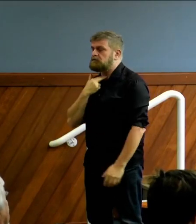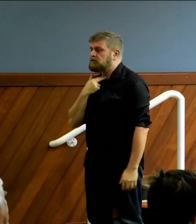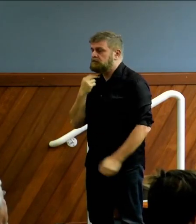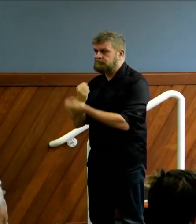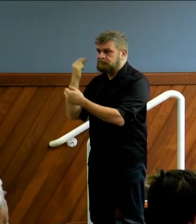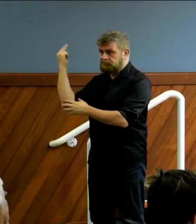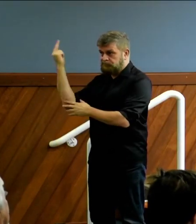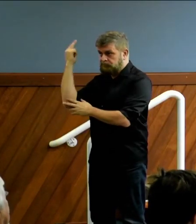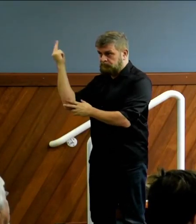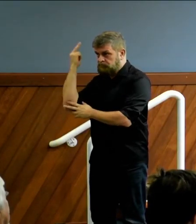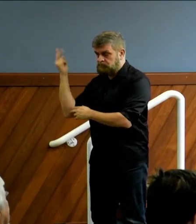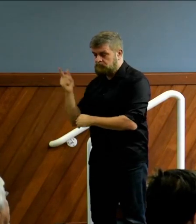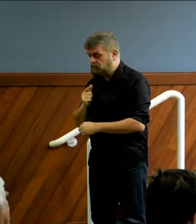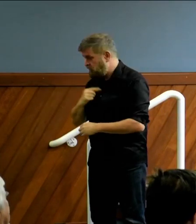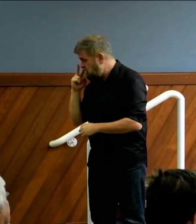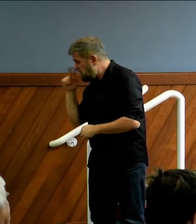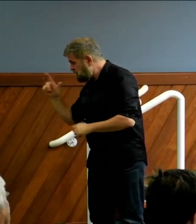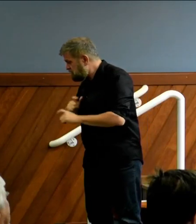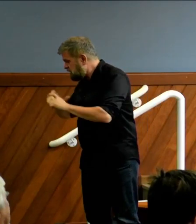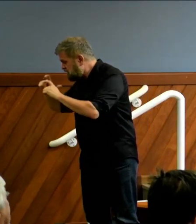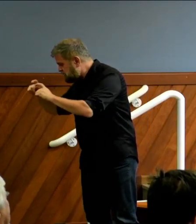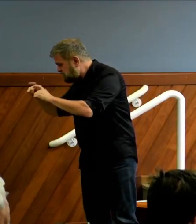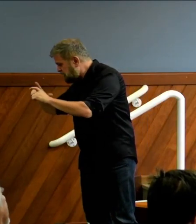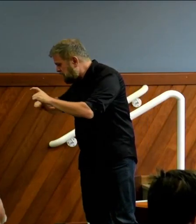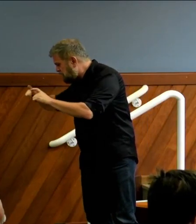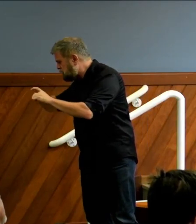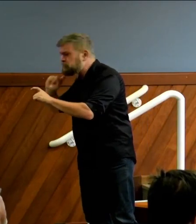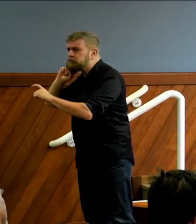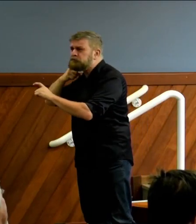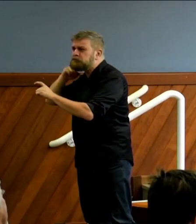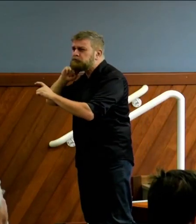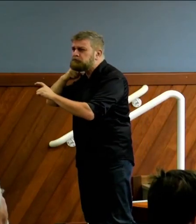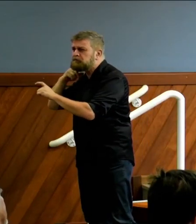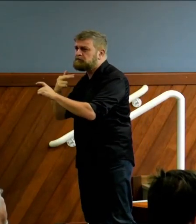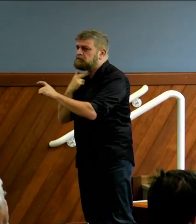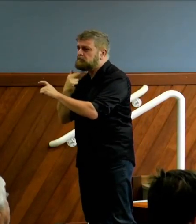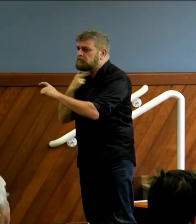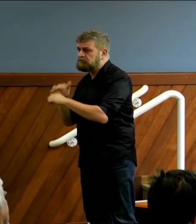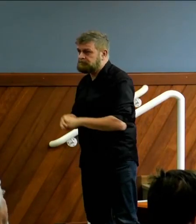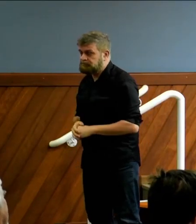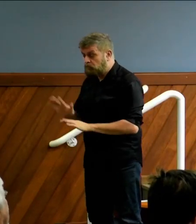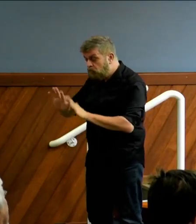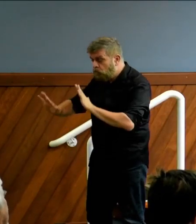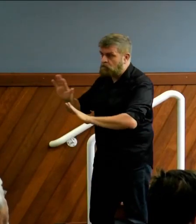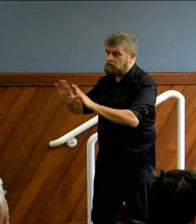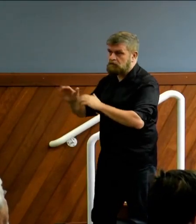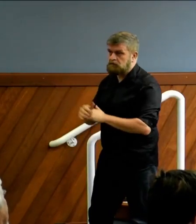a digitalização, a gente já vê que as lentes estão sujas. Então, não tem condições. Então, cuidado, sabe? Então,